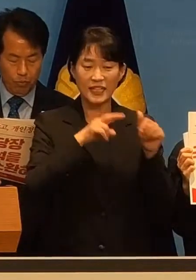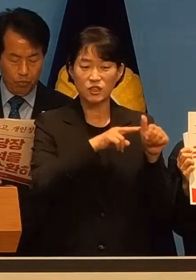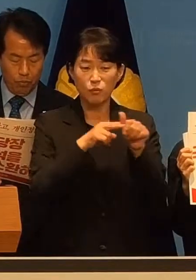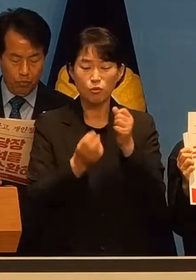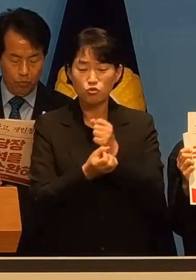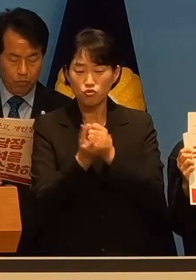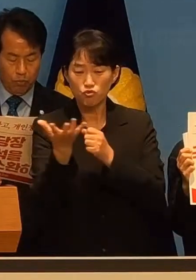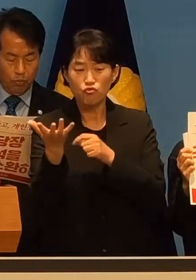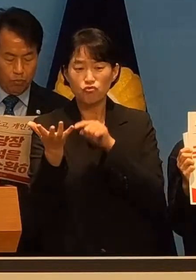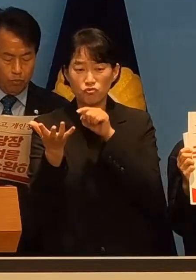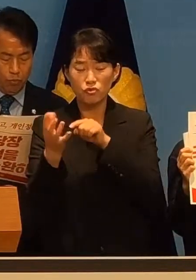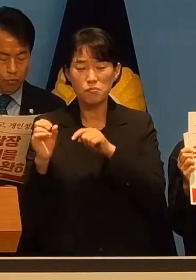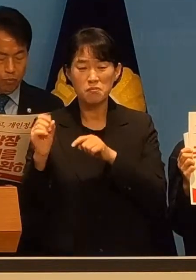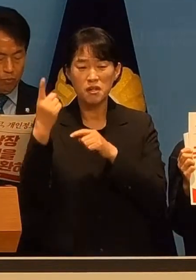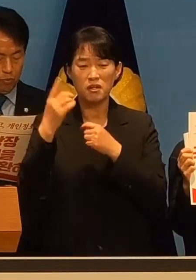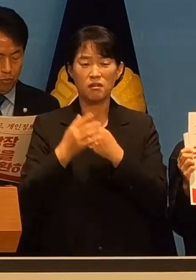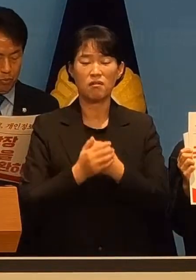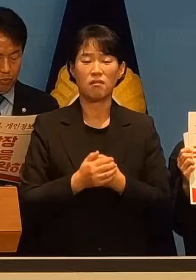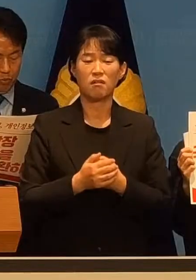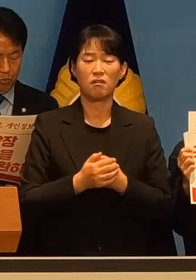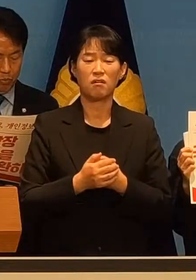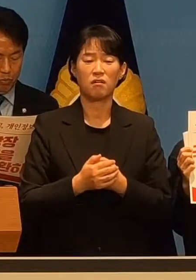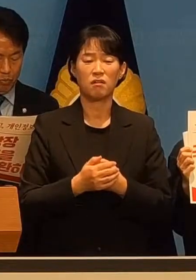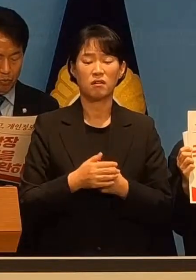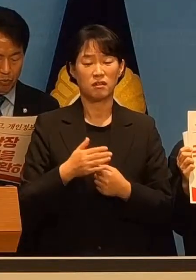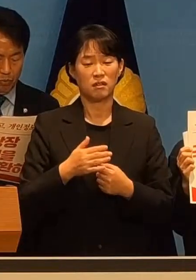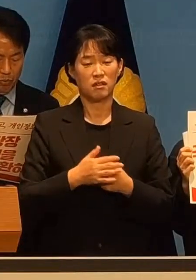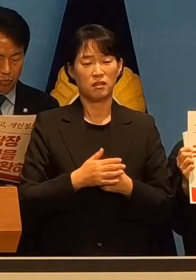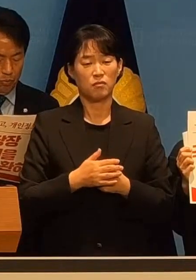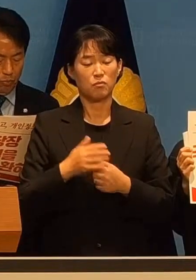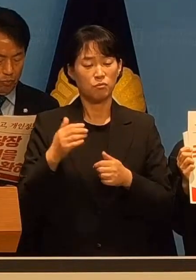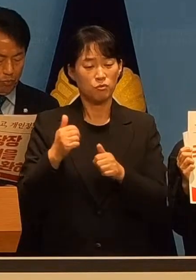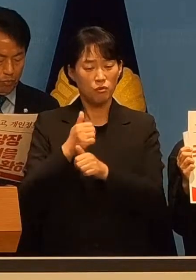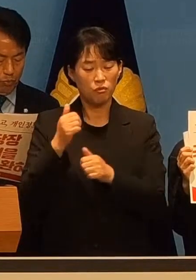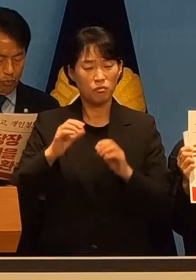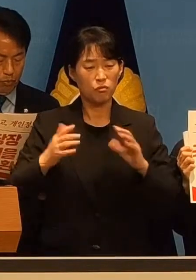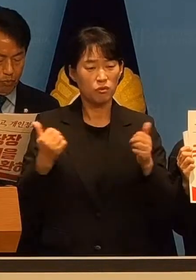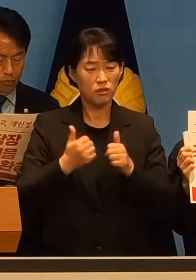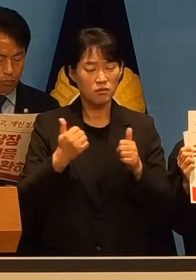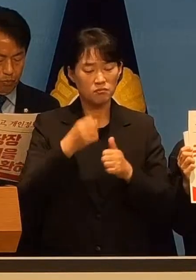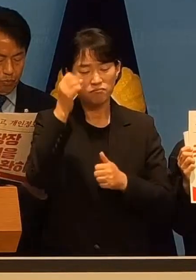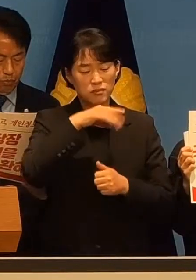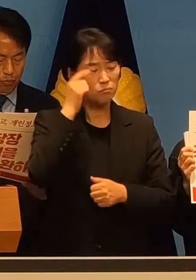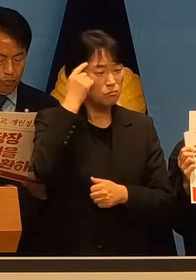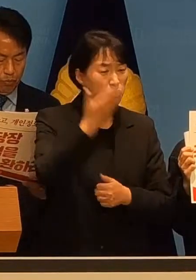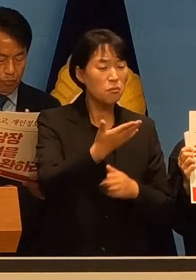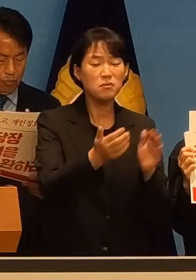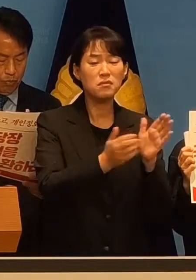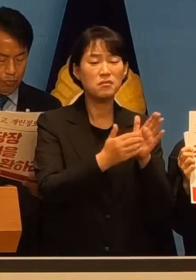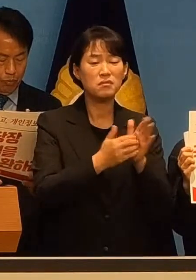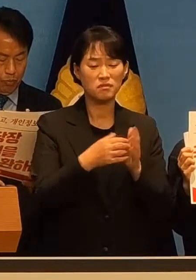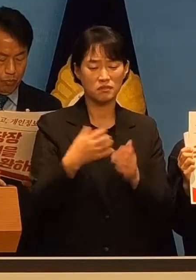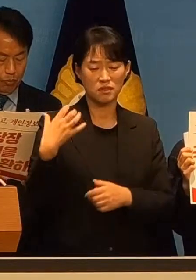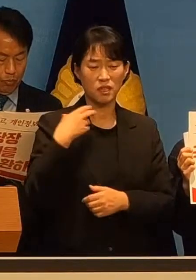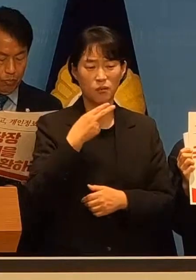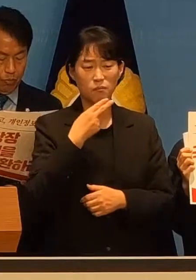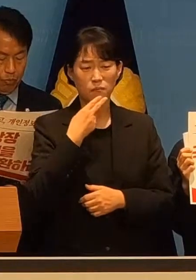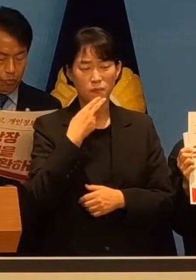이루어지자 과방위와 제가 속한 정무위에서 현안 질의 한번 하고 말았습니다. 그 무책임한 태도를